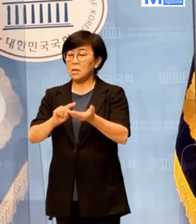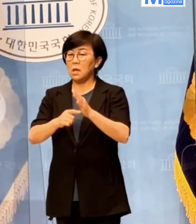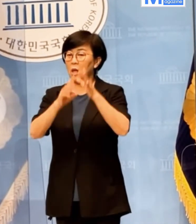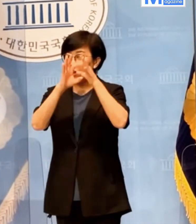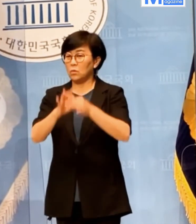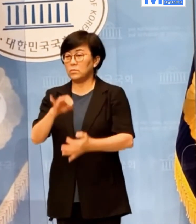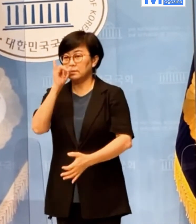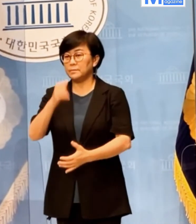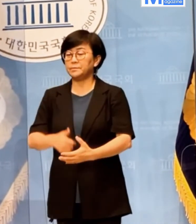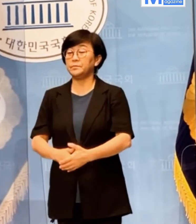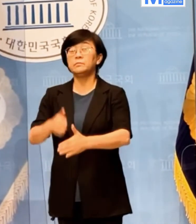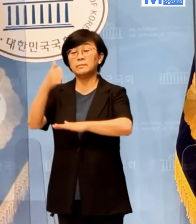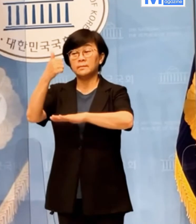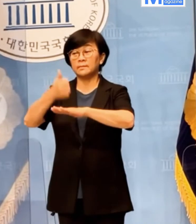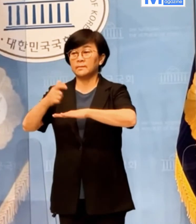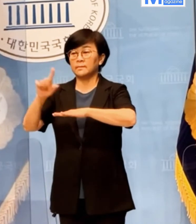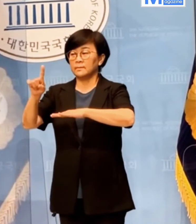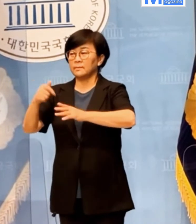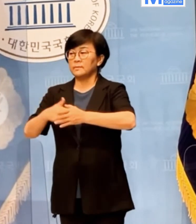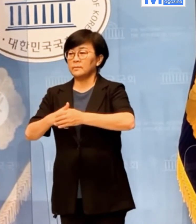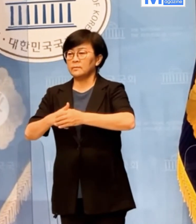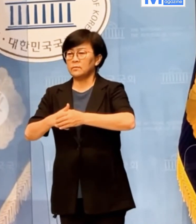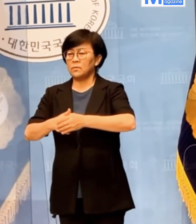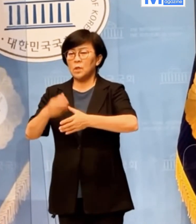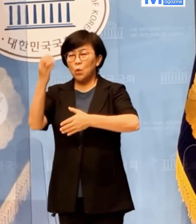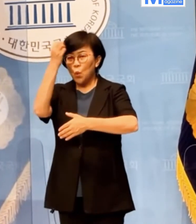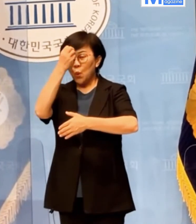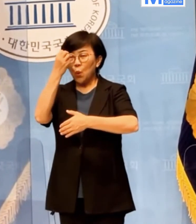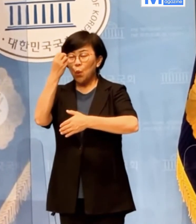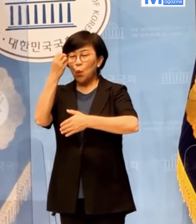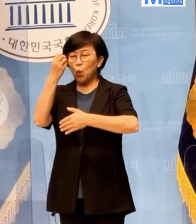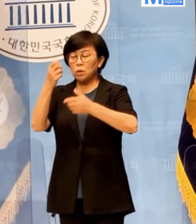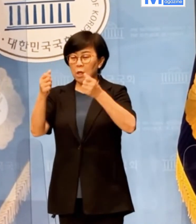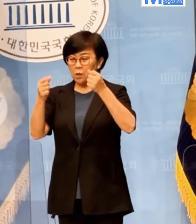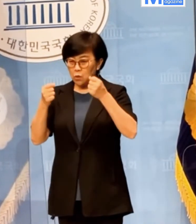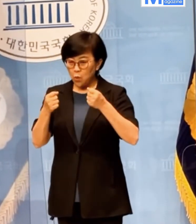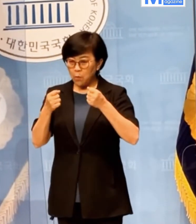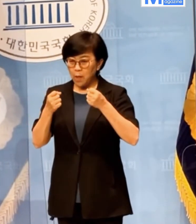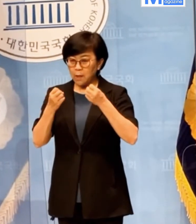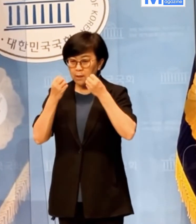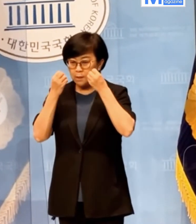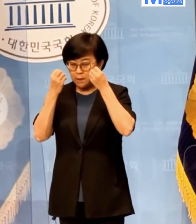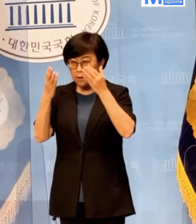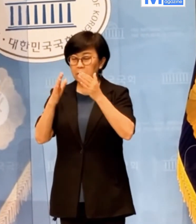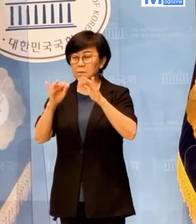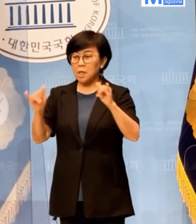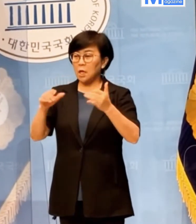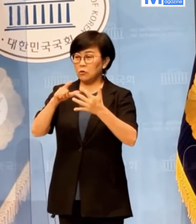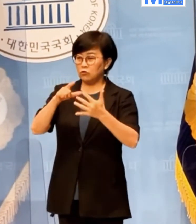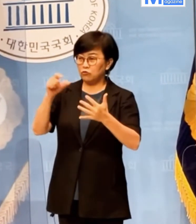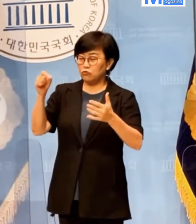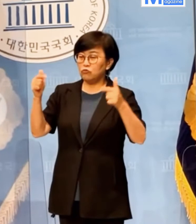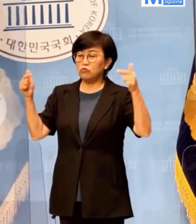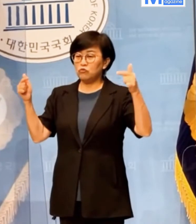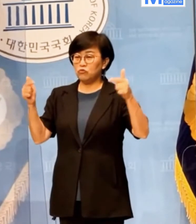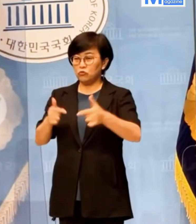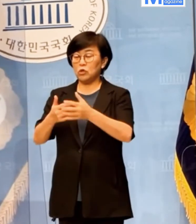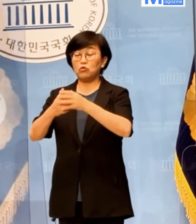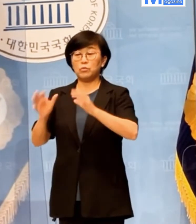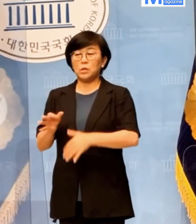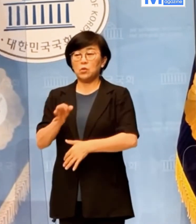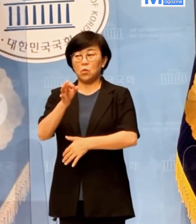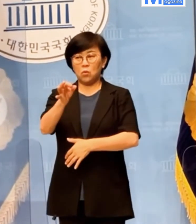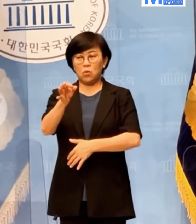왔습니다. 그 결과 고졸 신입생 선발인원 감축, 국비 장학금 및